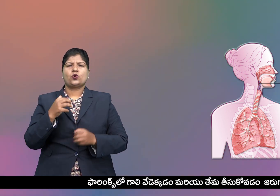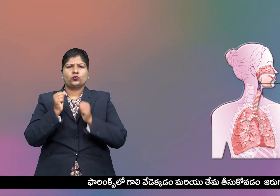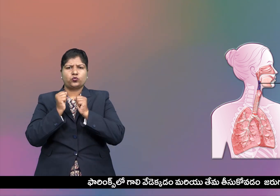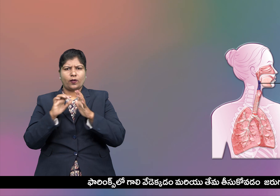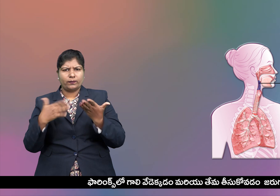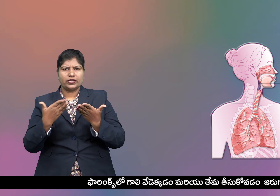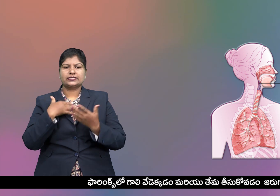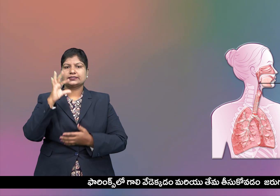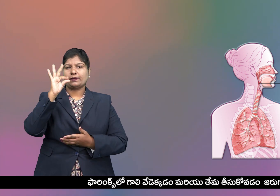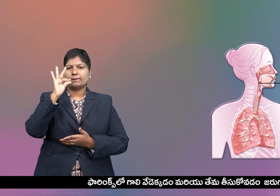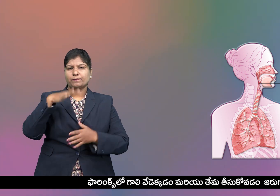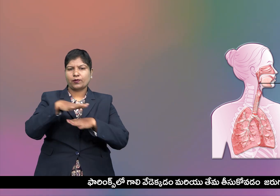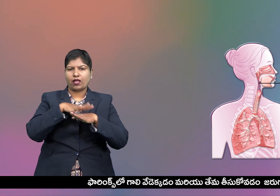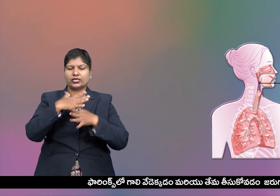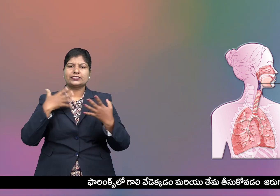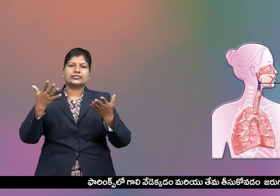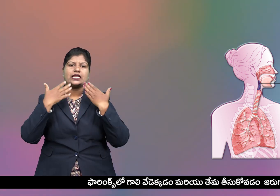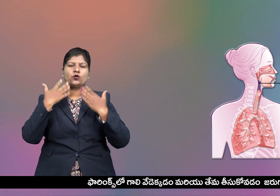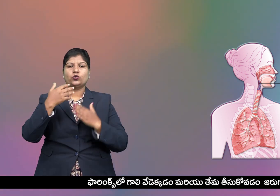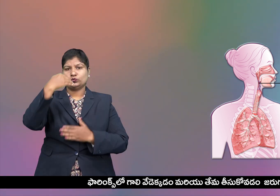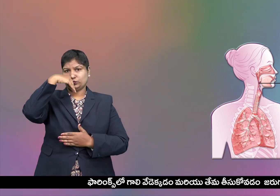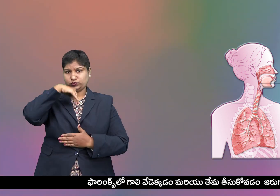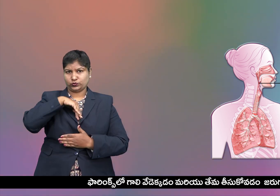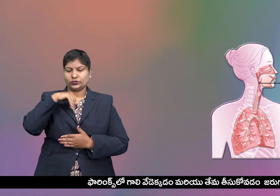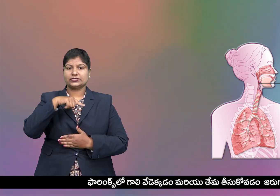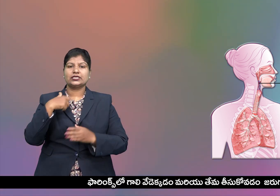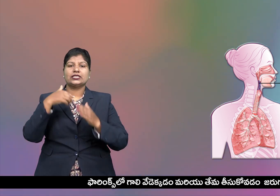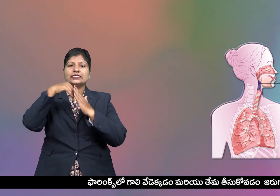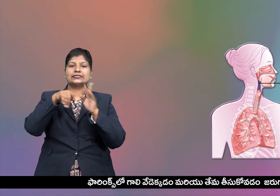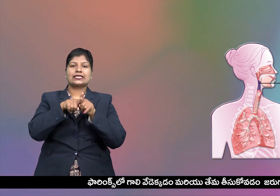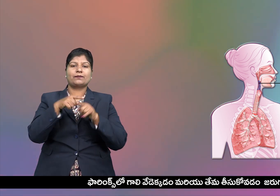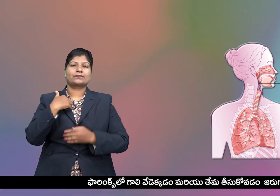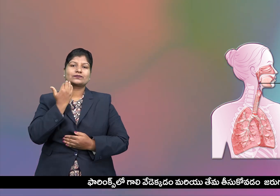ఫారింగ్స్లో గాలి వేడెక్కడం మరియు తేమ తీసుకోవడం జరుగుతుంది.